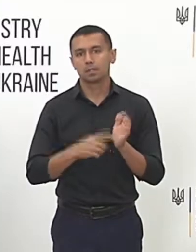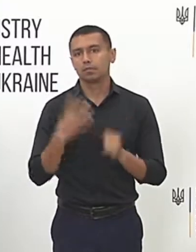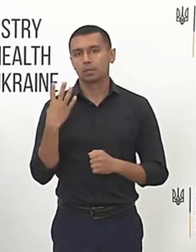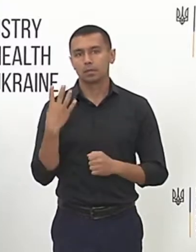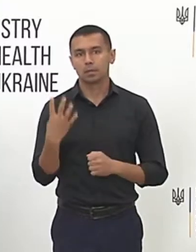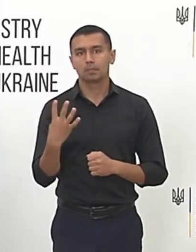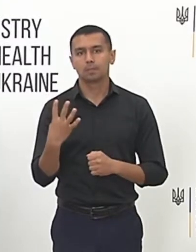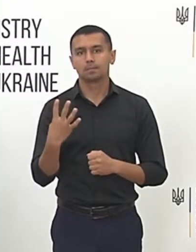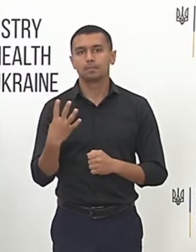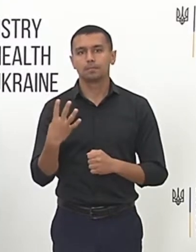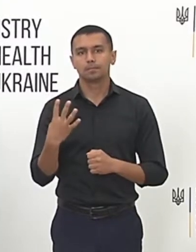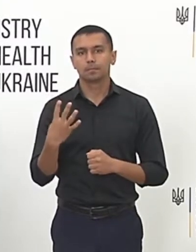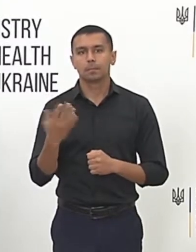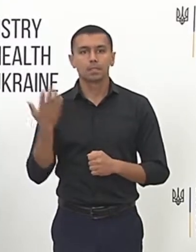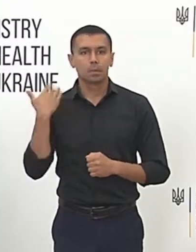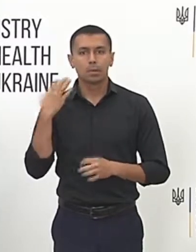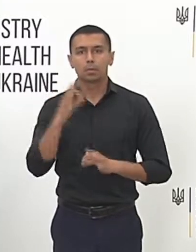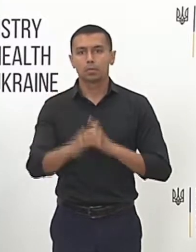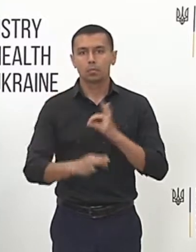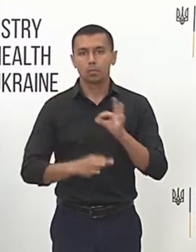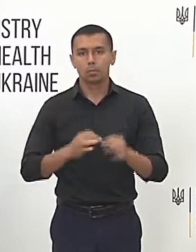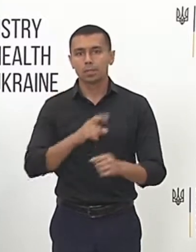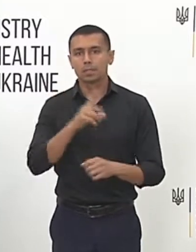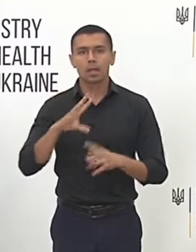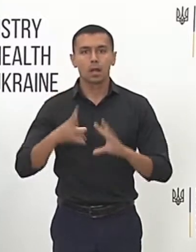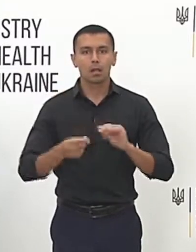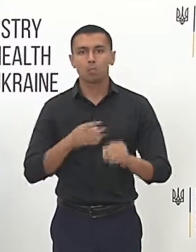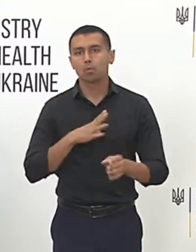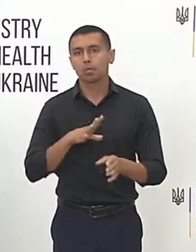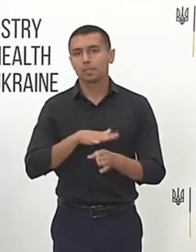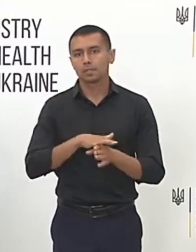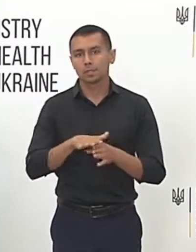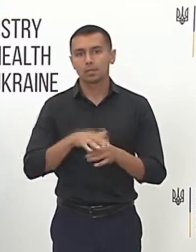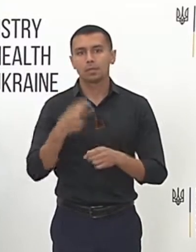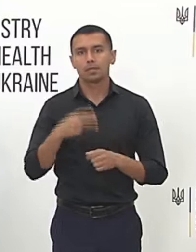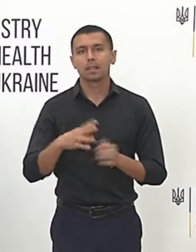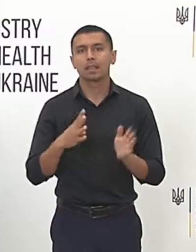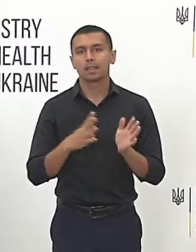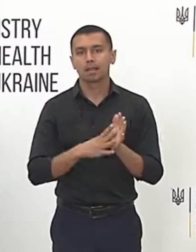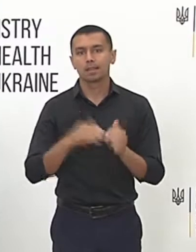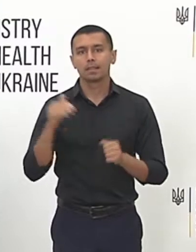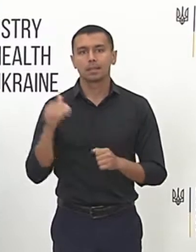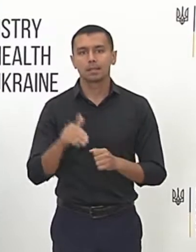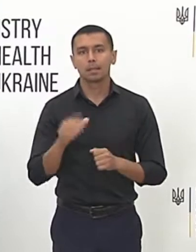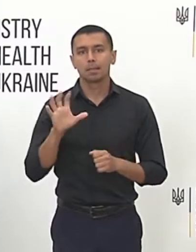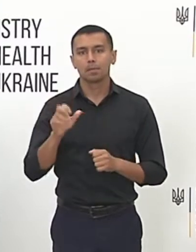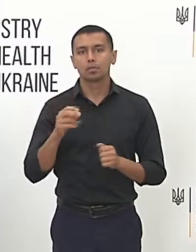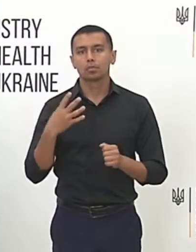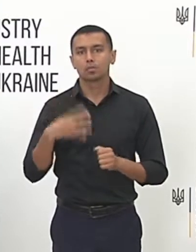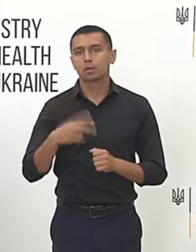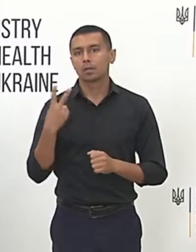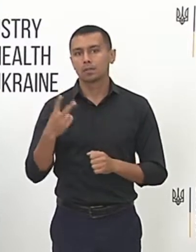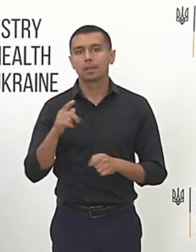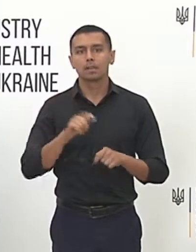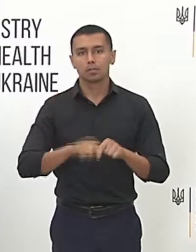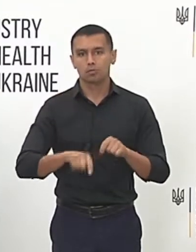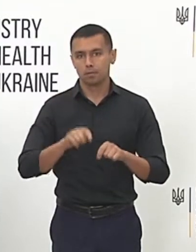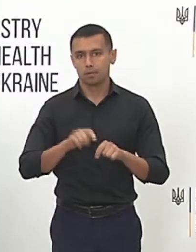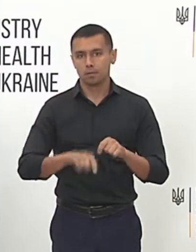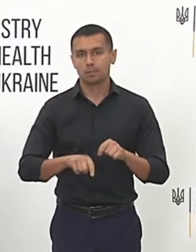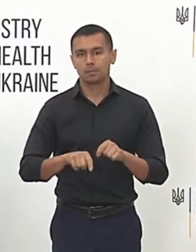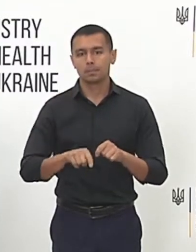1764. За попередню добу загалом було здійснено 29 542